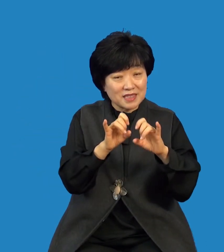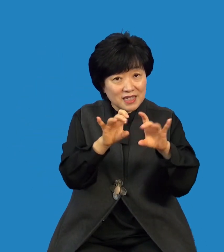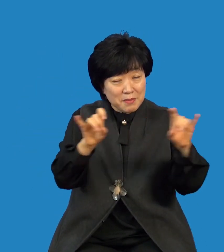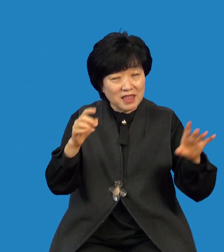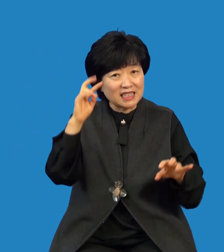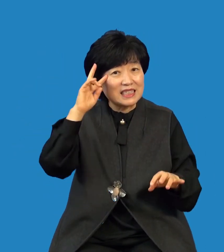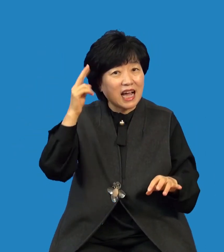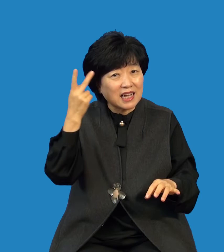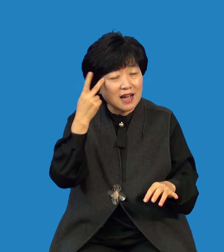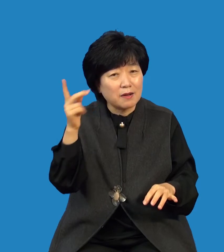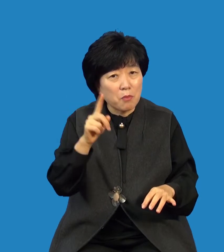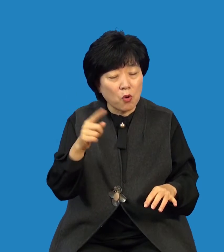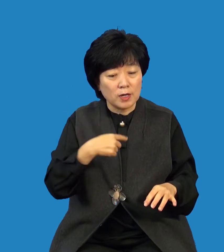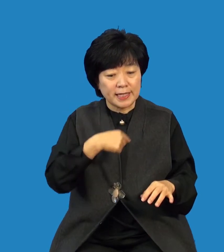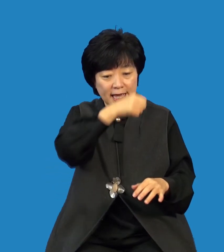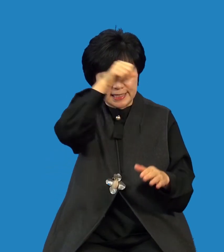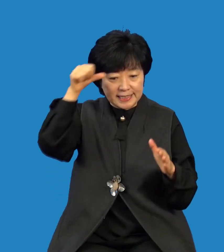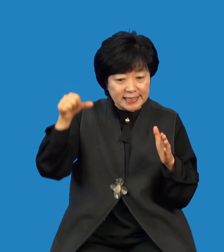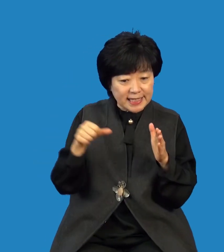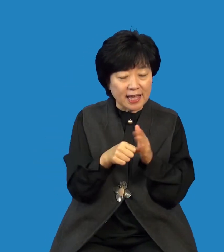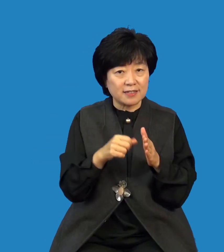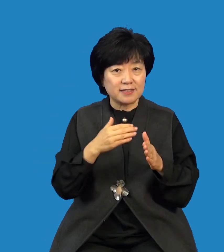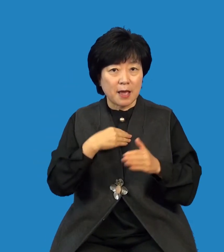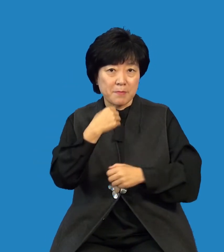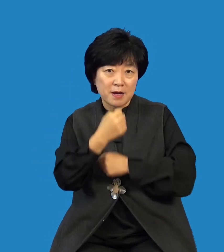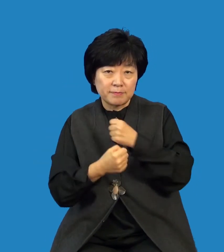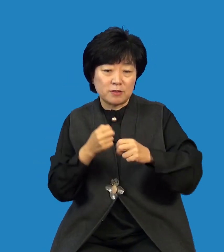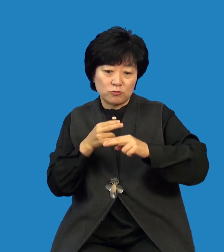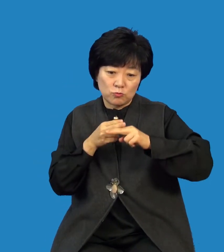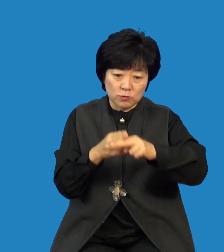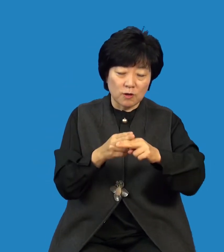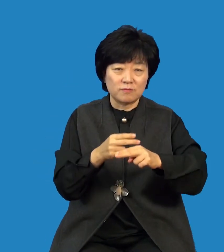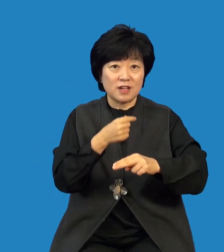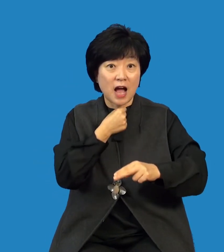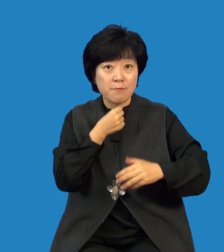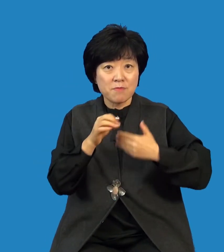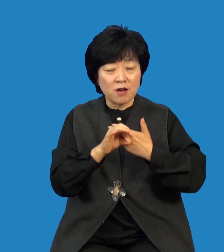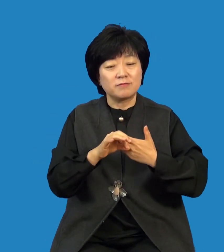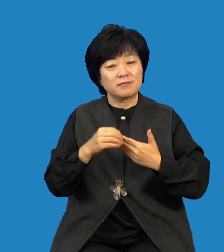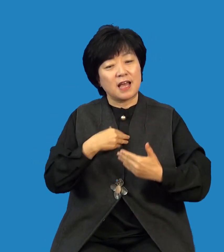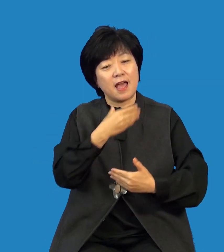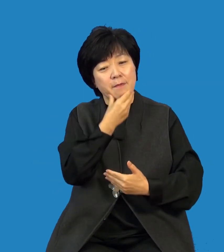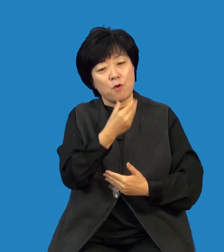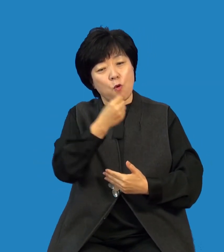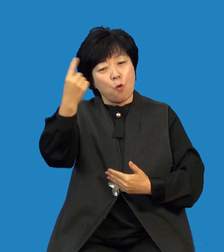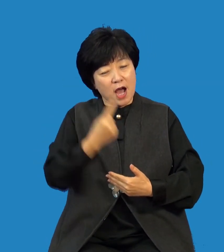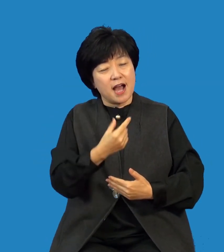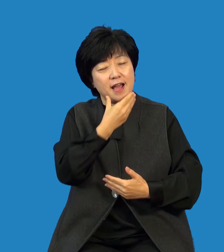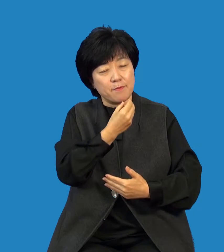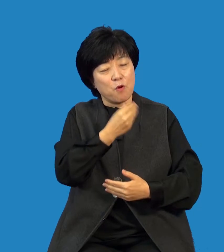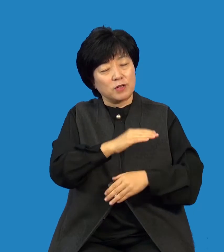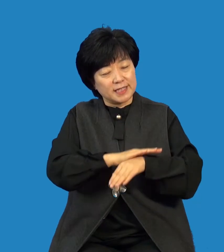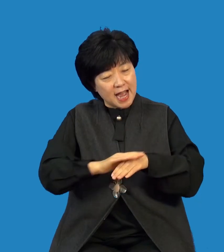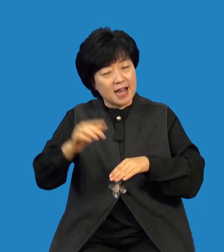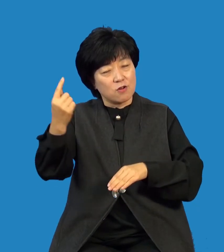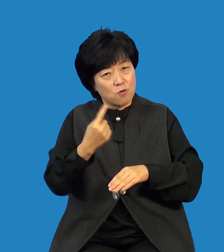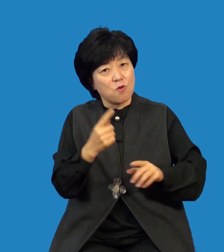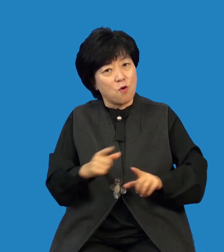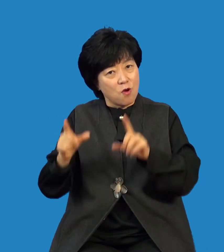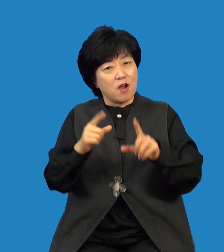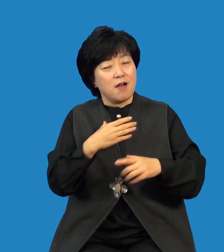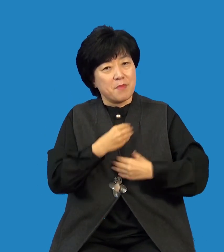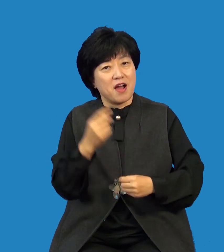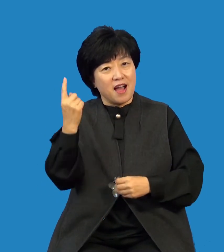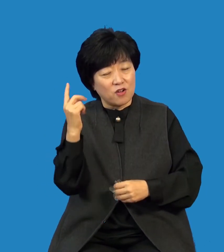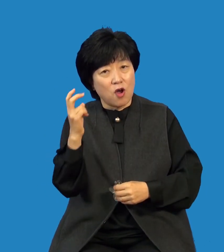내가 내 인생의 조종관을 잡고 있으면 내가 다른 사람이 나한테 행하는 일들을 완벽하게 통제할 수 있으면 내 인생을 잘 조종할 수 있다고 생각하는